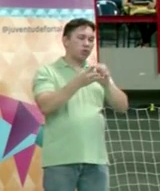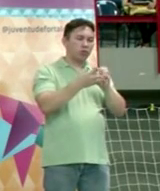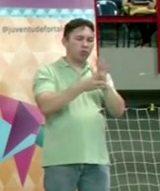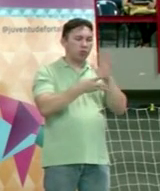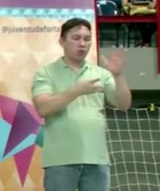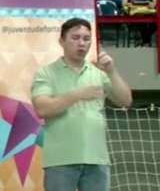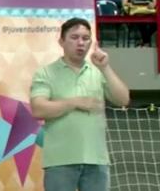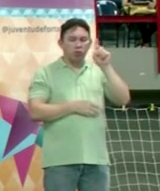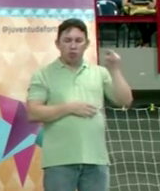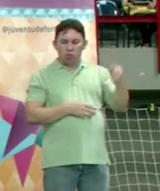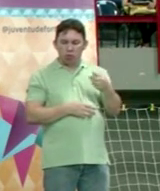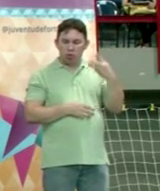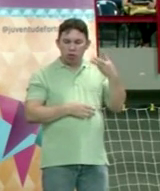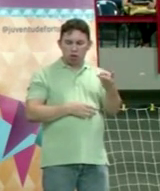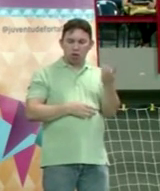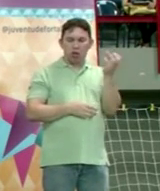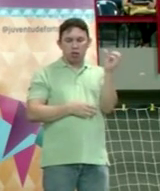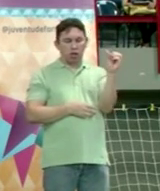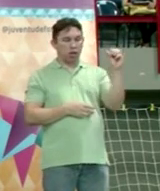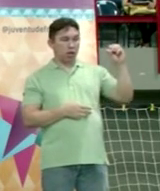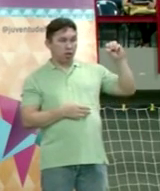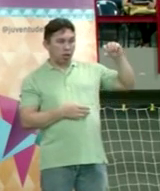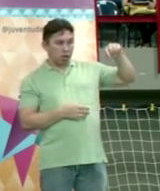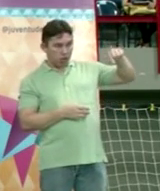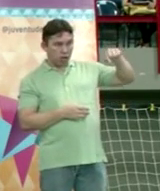liberada, 1.367.